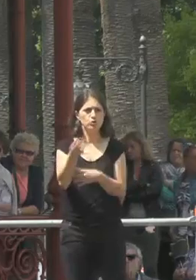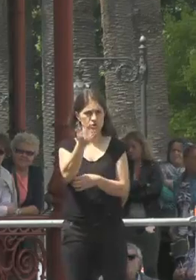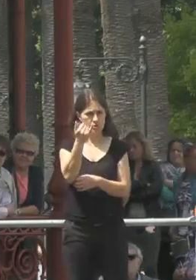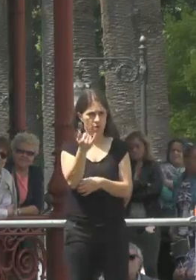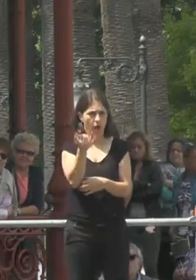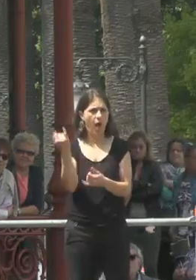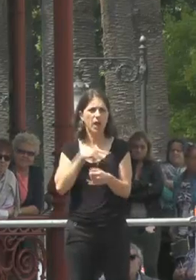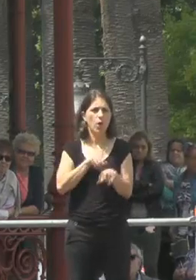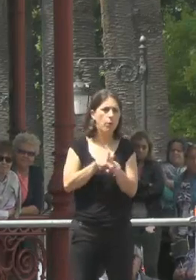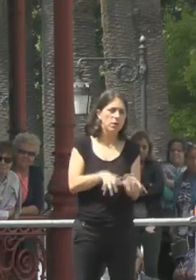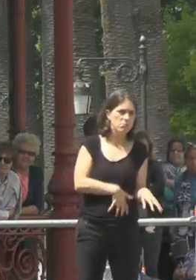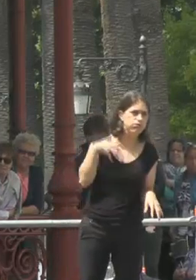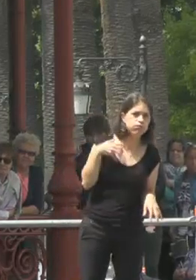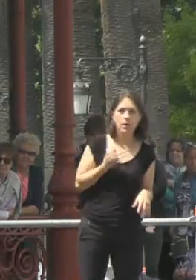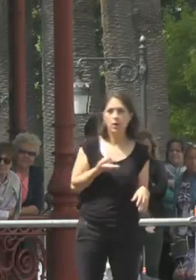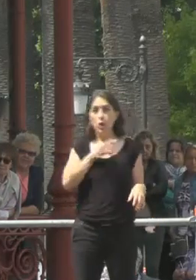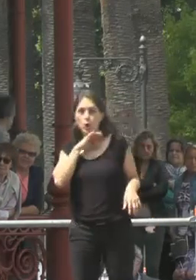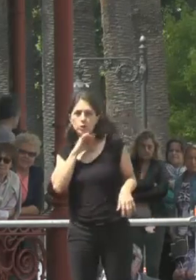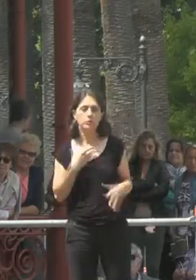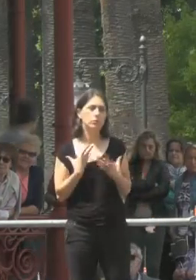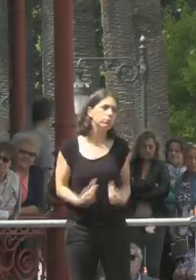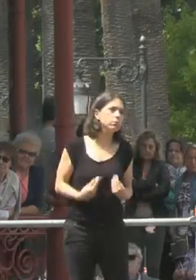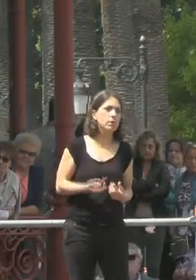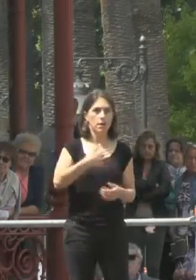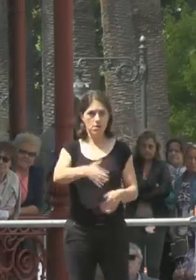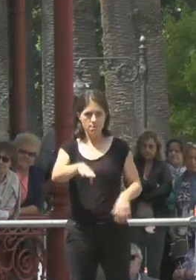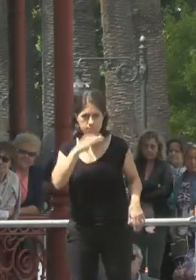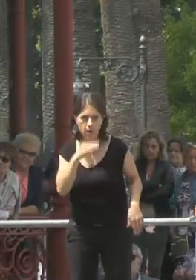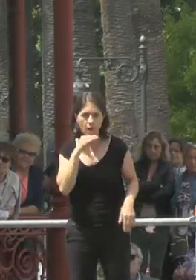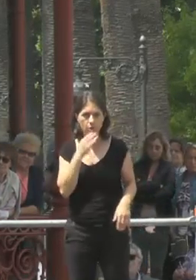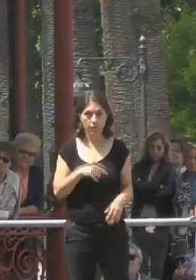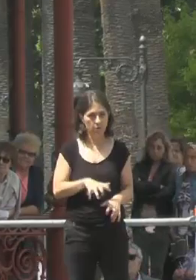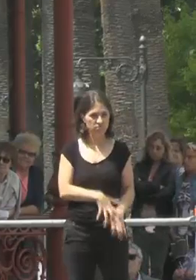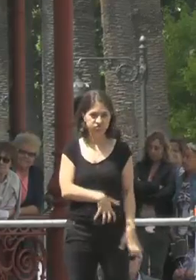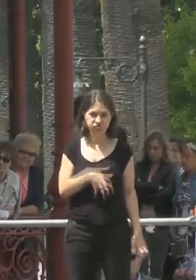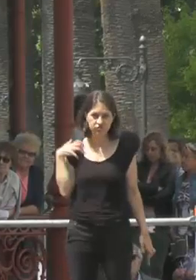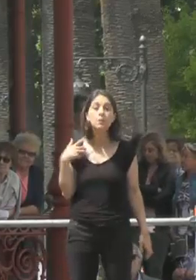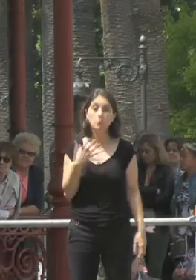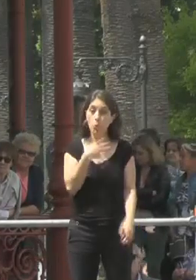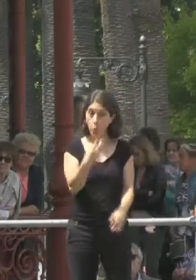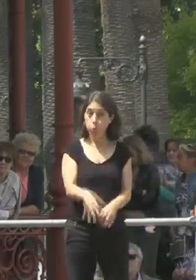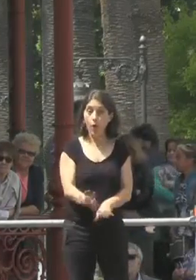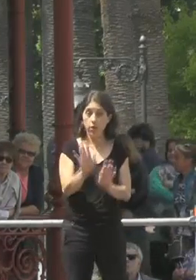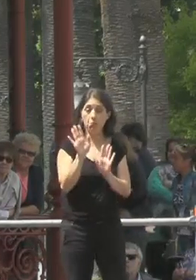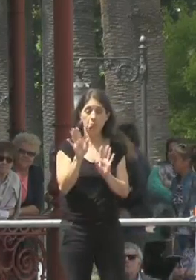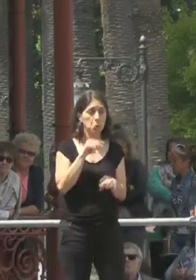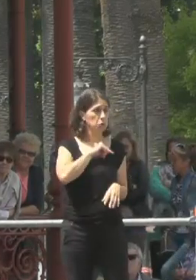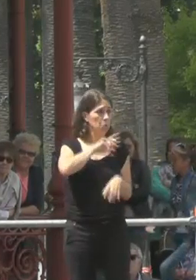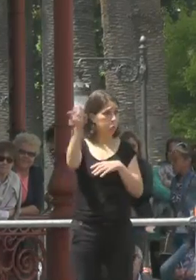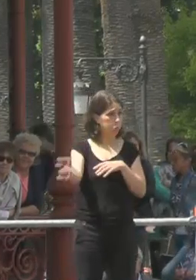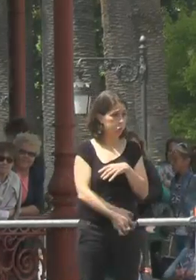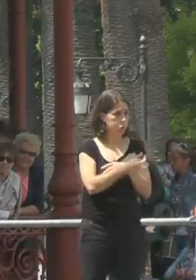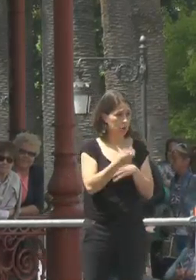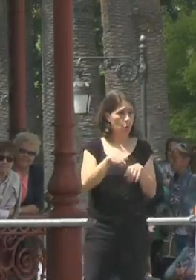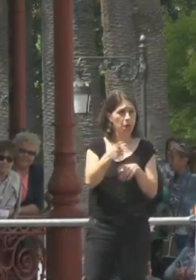indignados, contentos, nostálgicos, melancólicos, enfadados, iracundos incluso. En cualquier de los sentimientos humanos